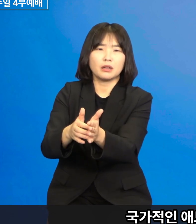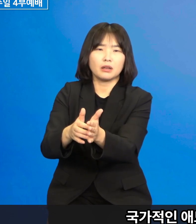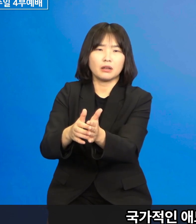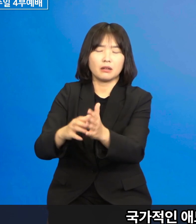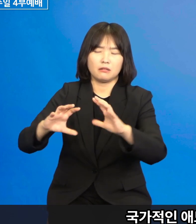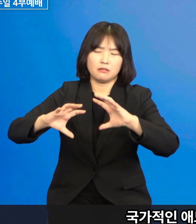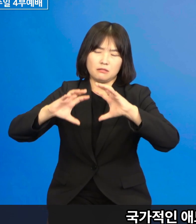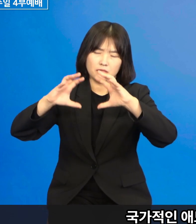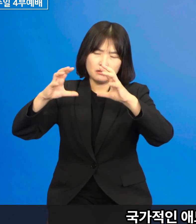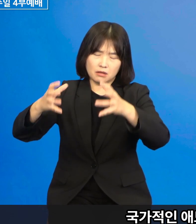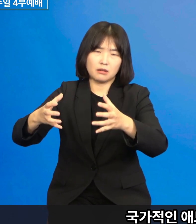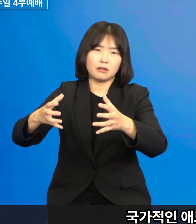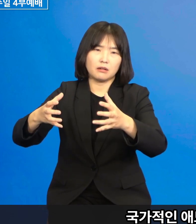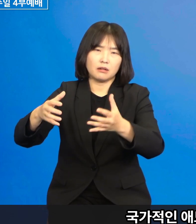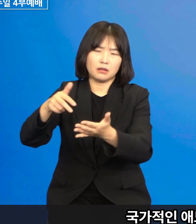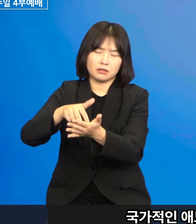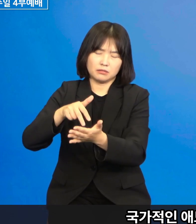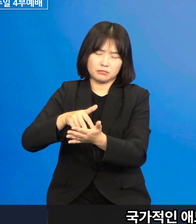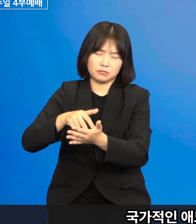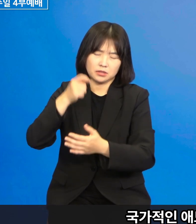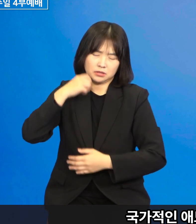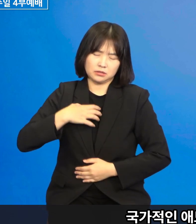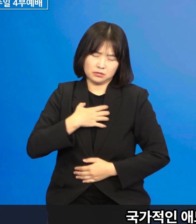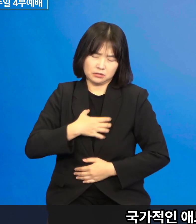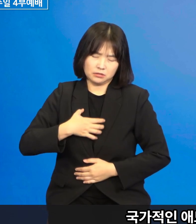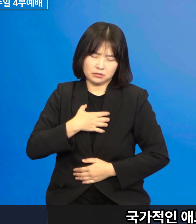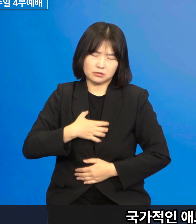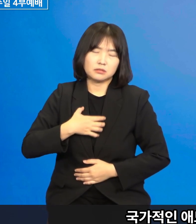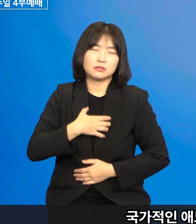국가적인 애도를 표하는 것이죠.